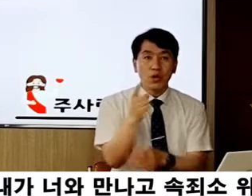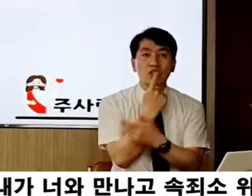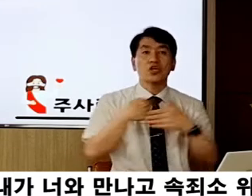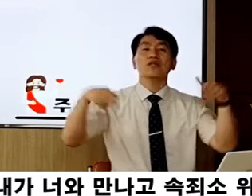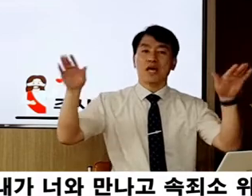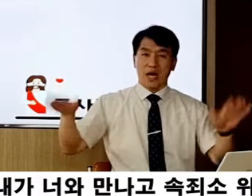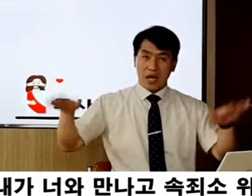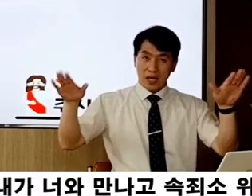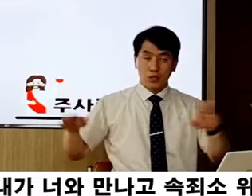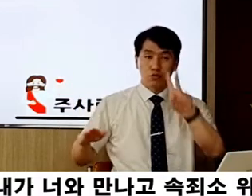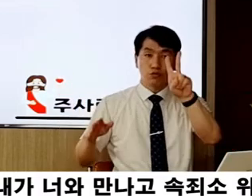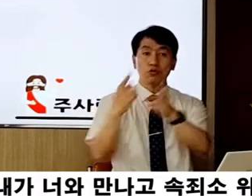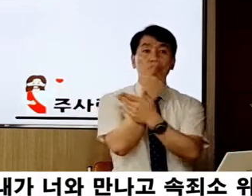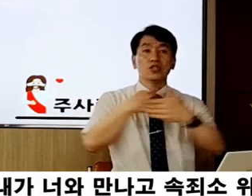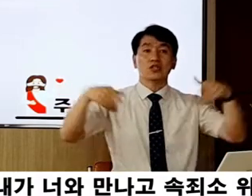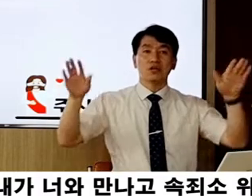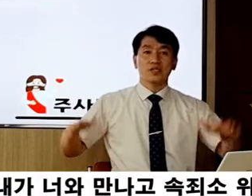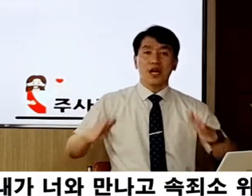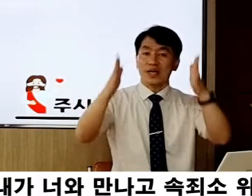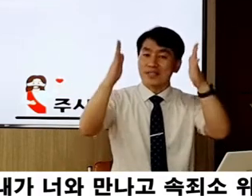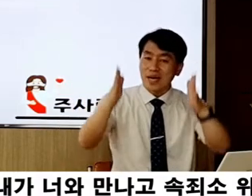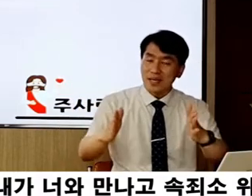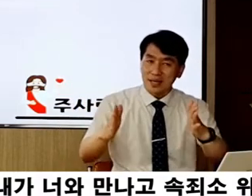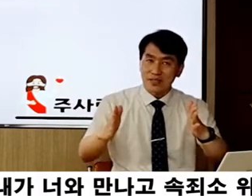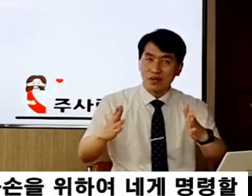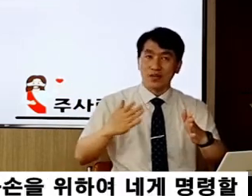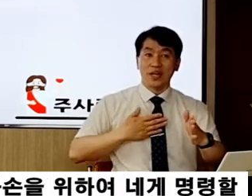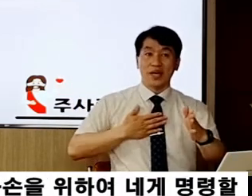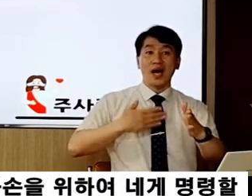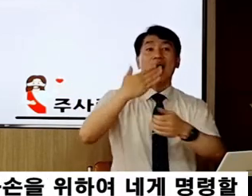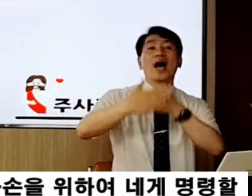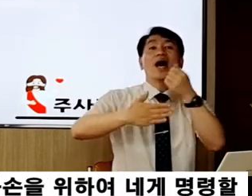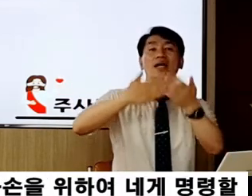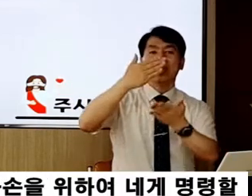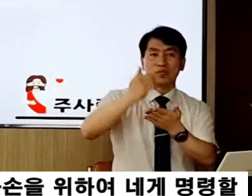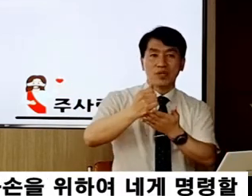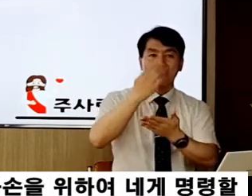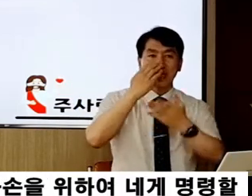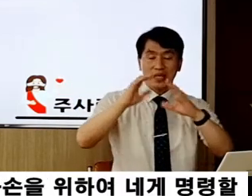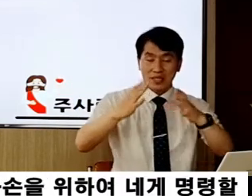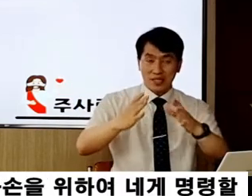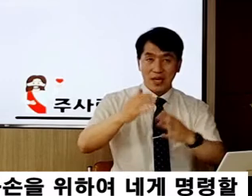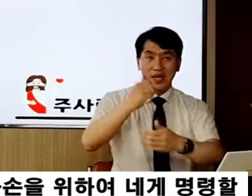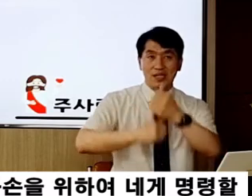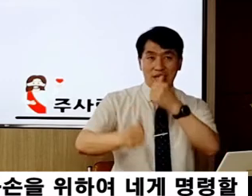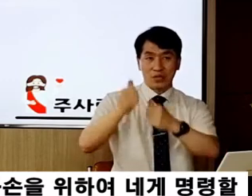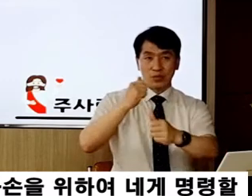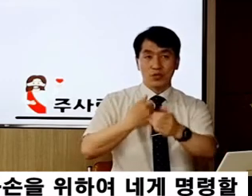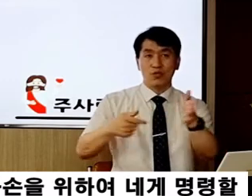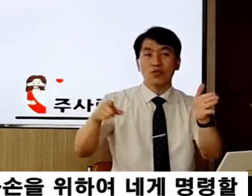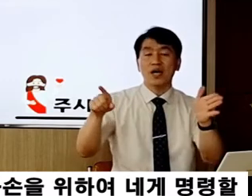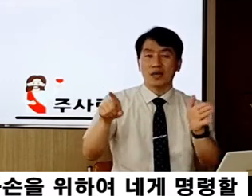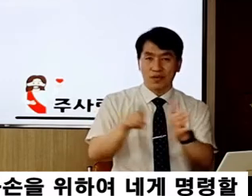뭐죠? 두 천사 사이에서 내가 하나님이 이스라엘 자손을